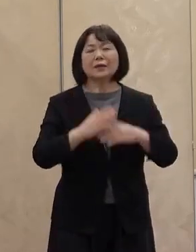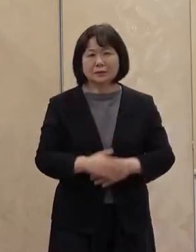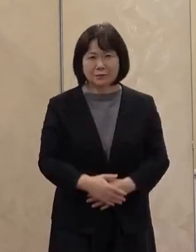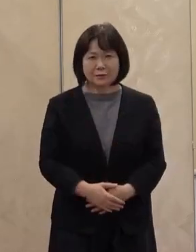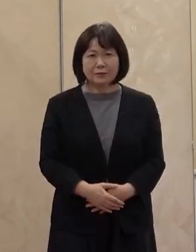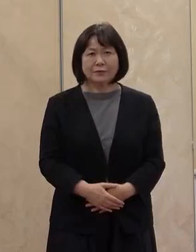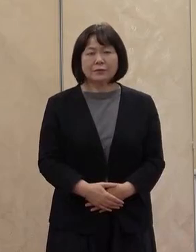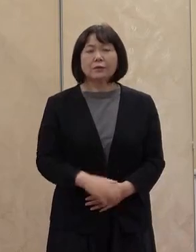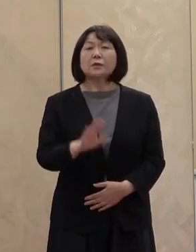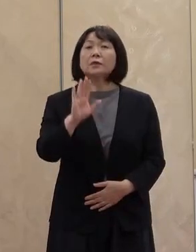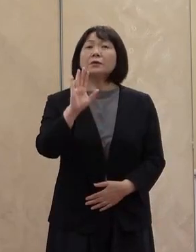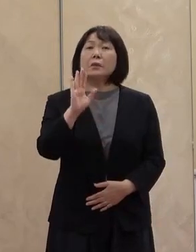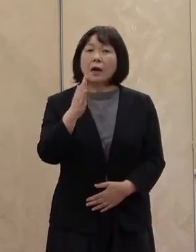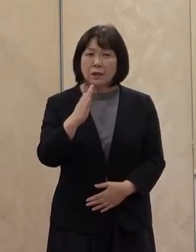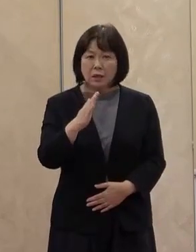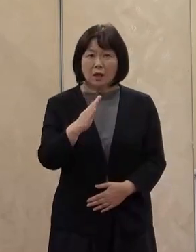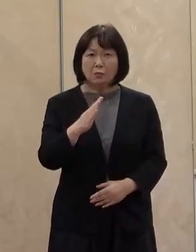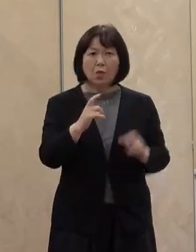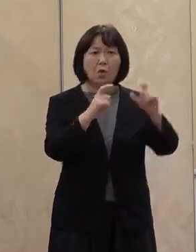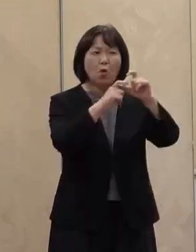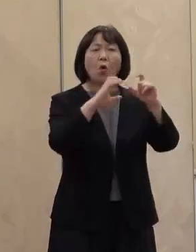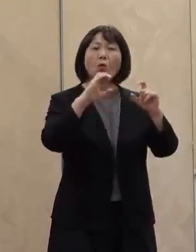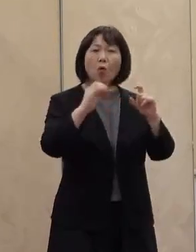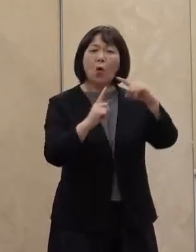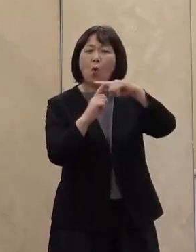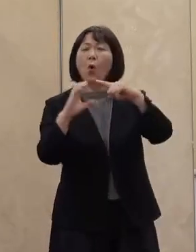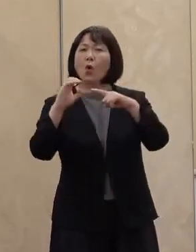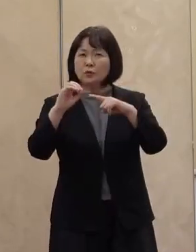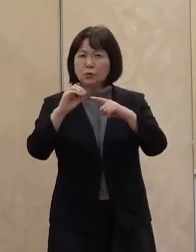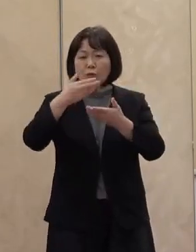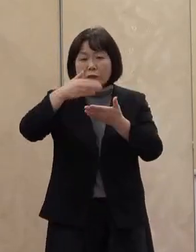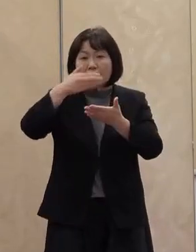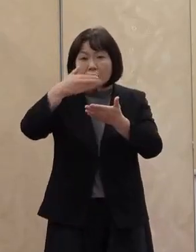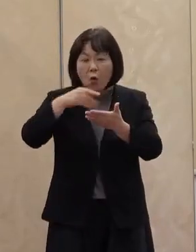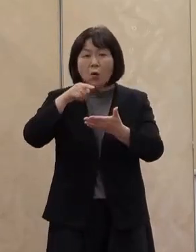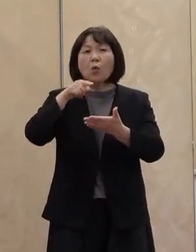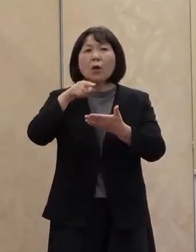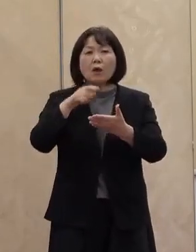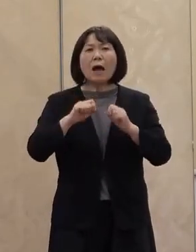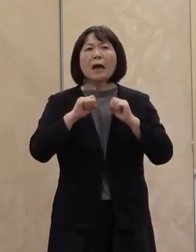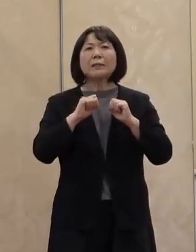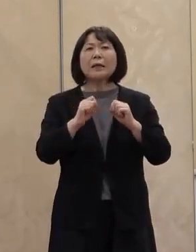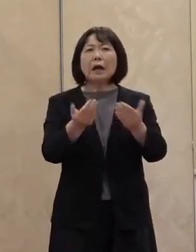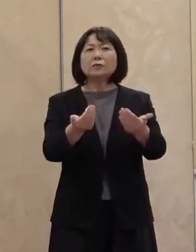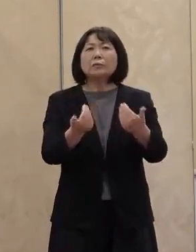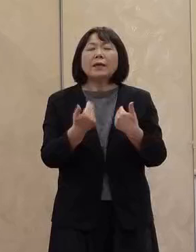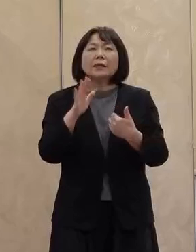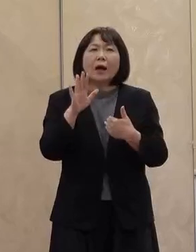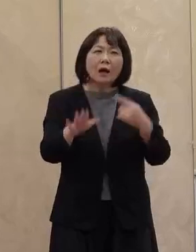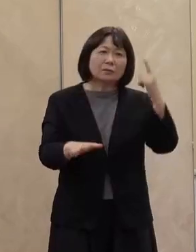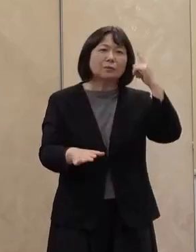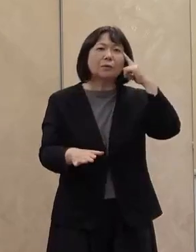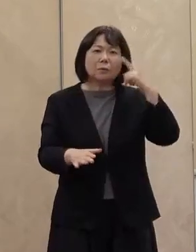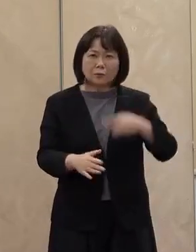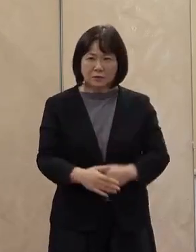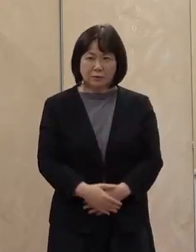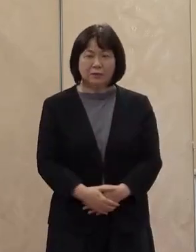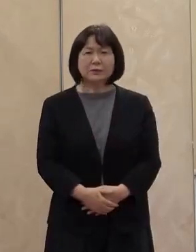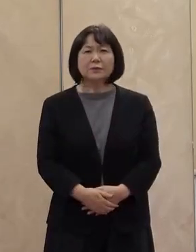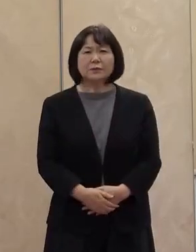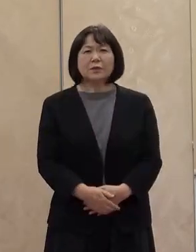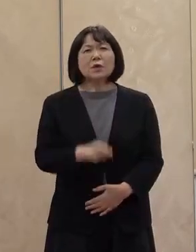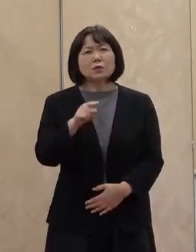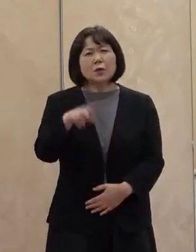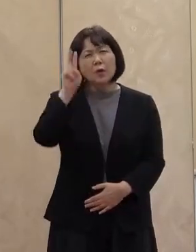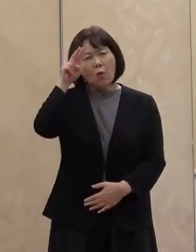です。でも GoTo イートは今の大阪の感染状況を見ればやるべきだと思っています。まあ